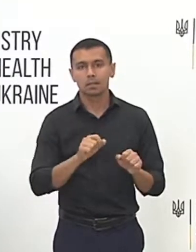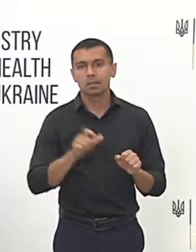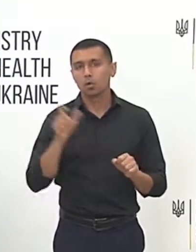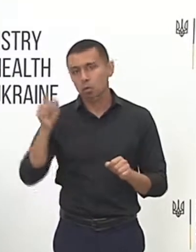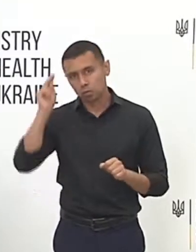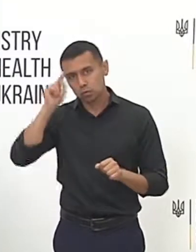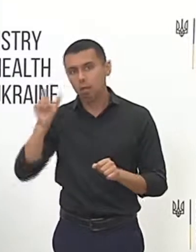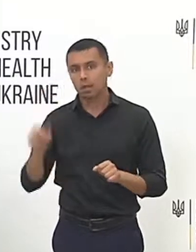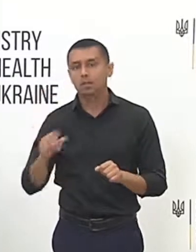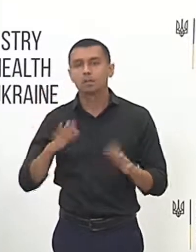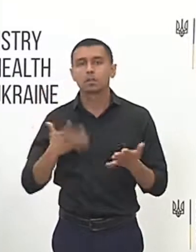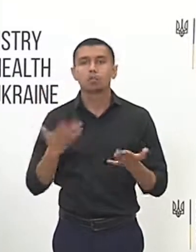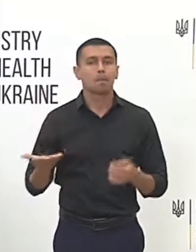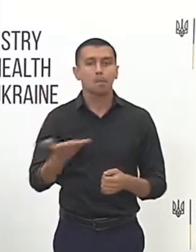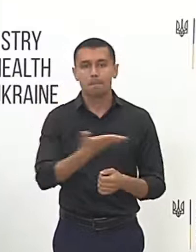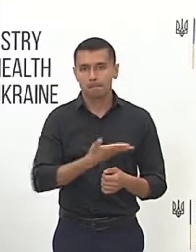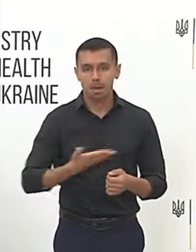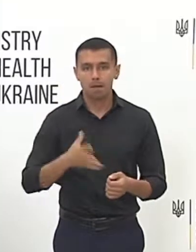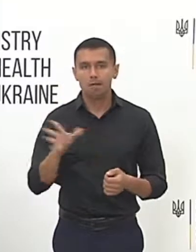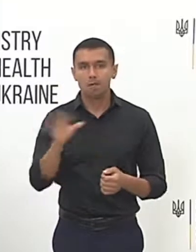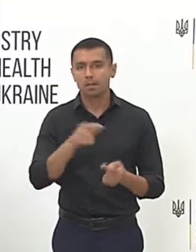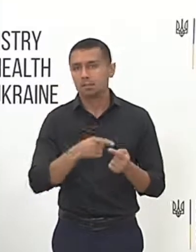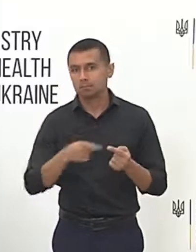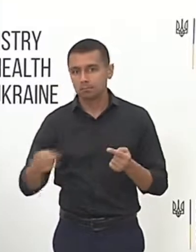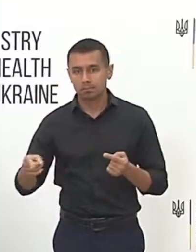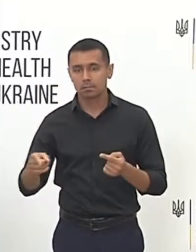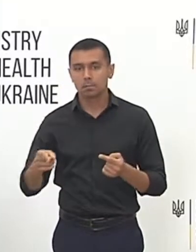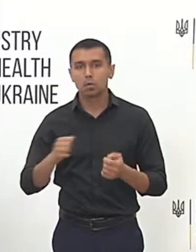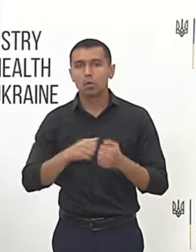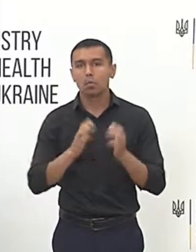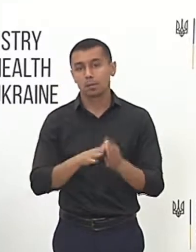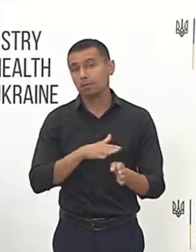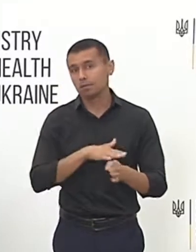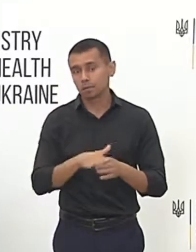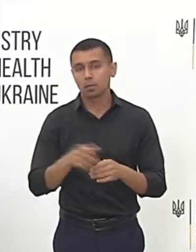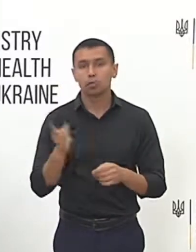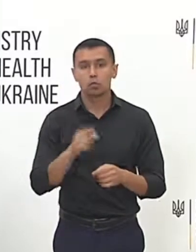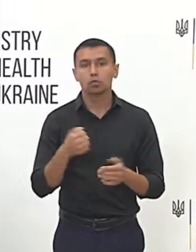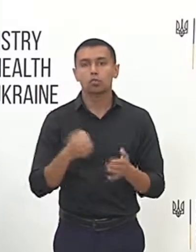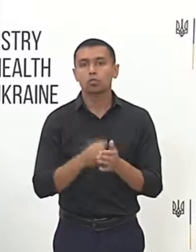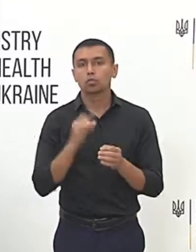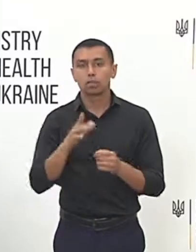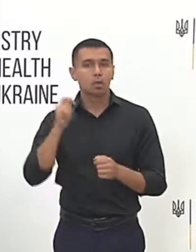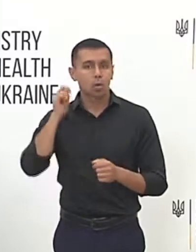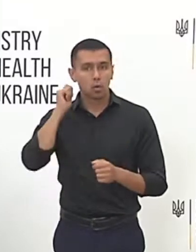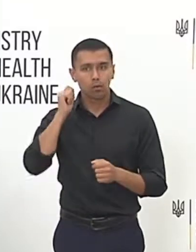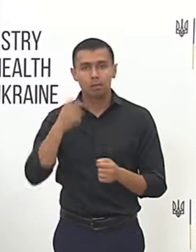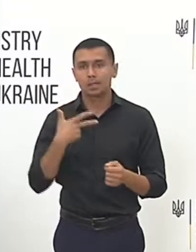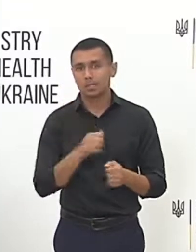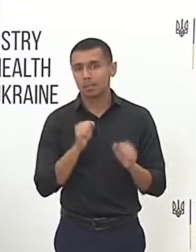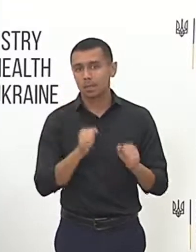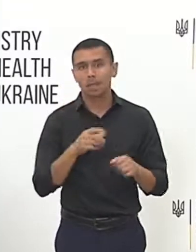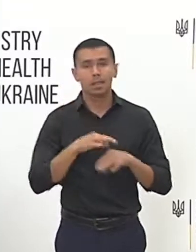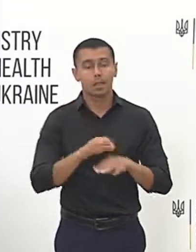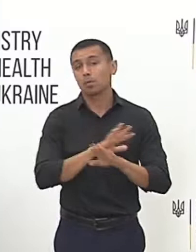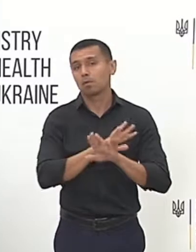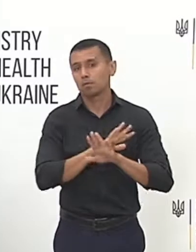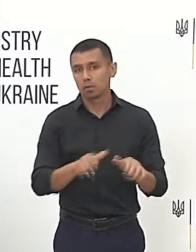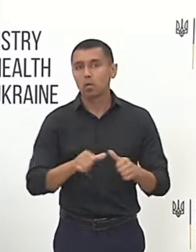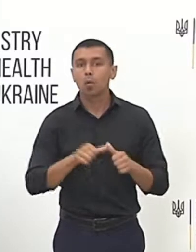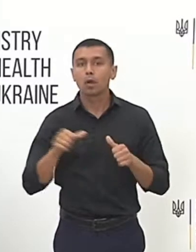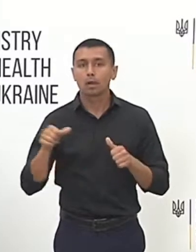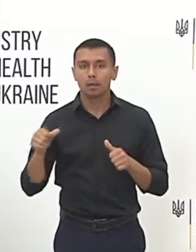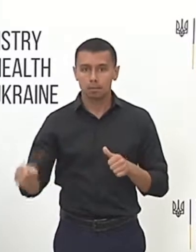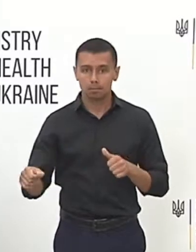школярів, у разі, якщо ми весь цей вакцинальний комплекс виконали, то до 14 років щеплення не проводяться,